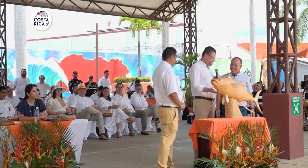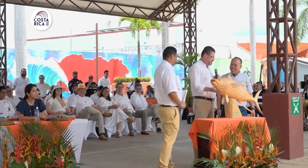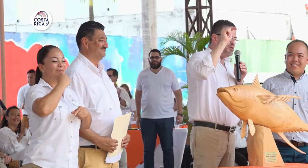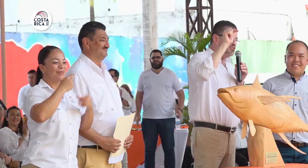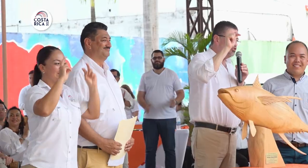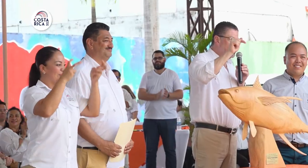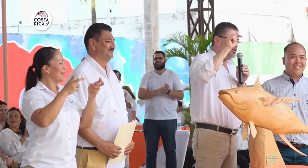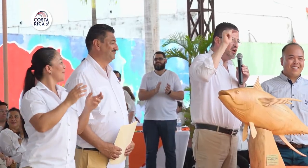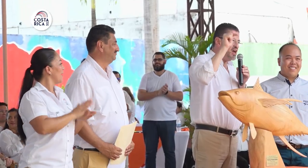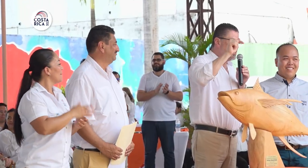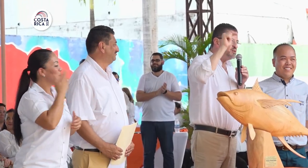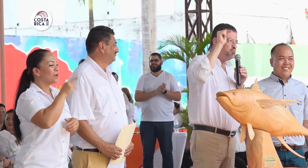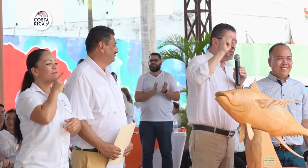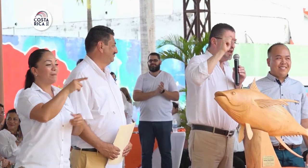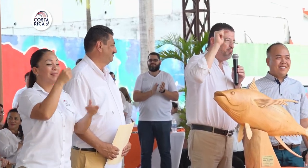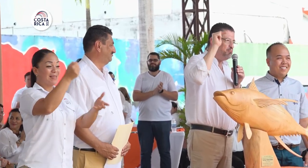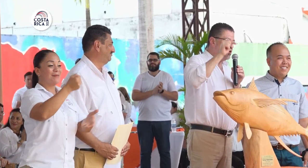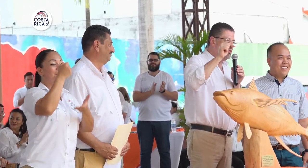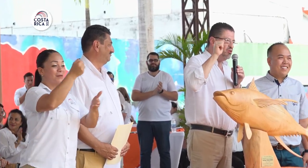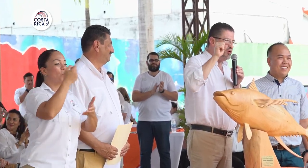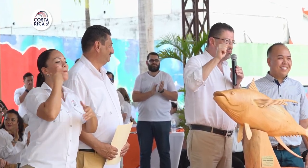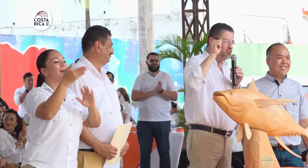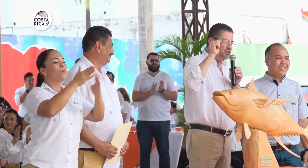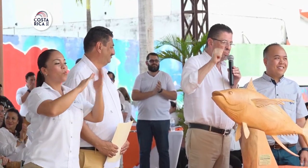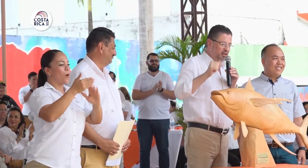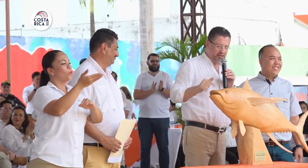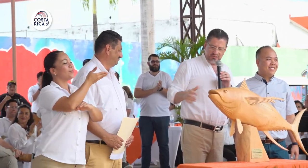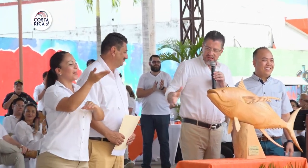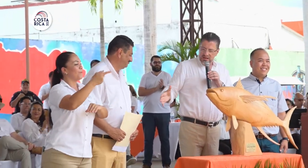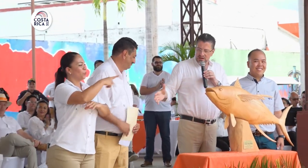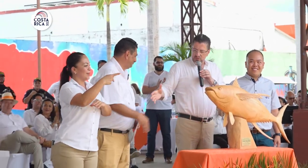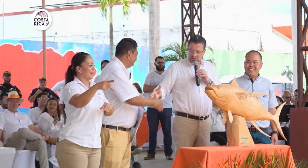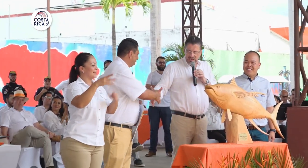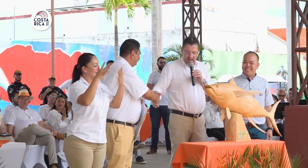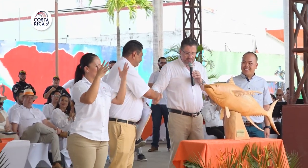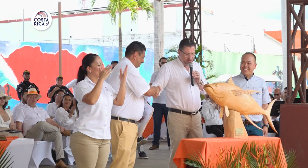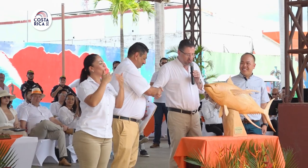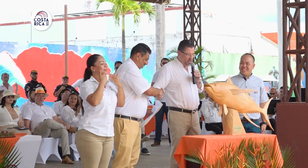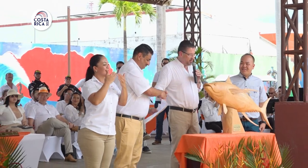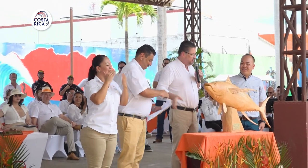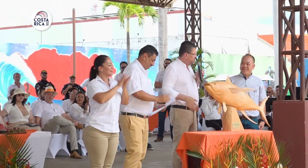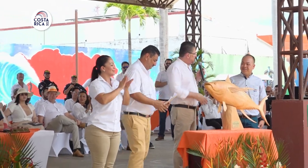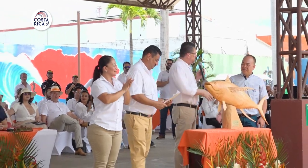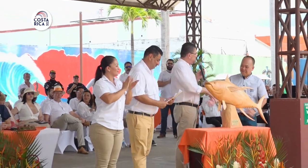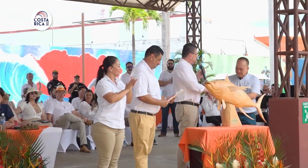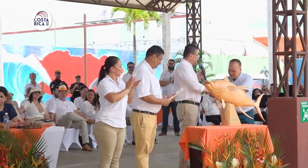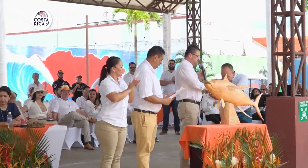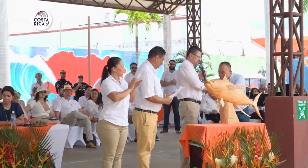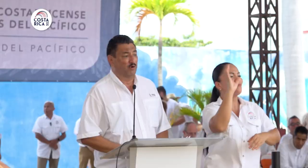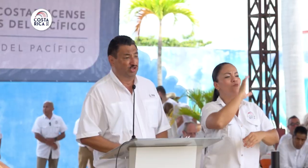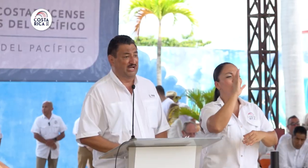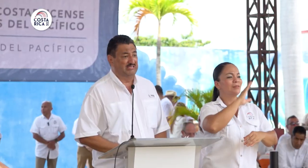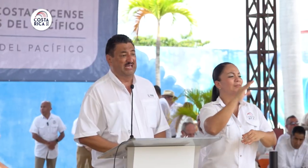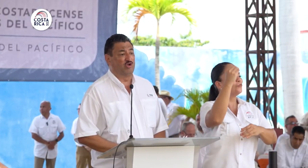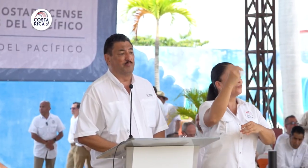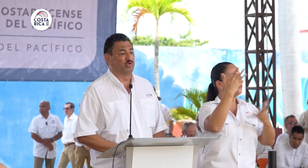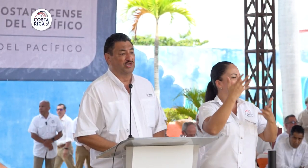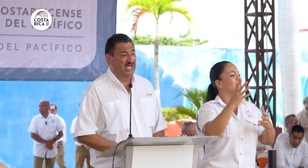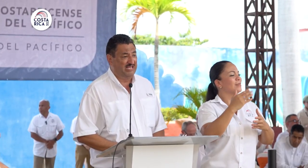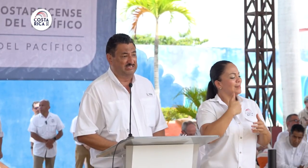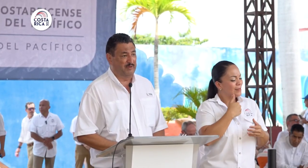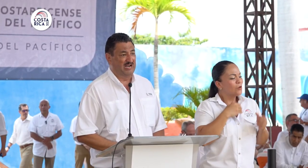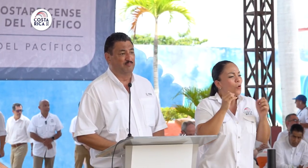Vale. Esa intención es para el pueblo de Punta Arenas. Muchas gracias, Rubén. Muchas gracias. Un saludo a